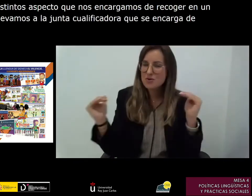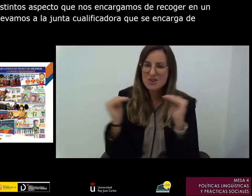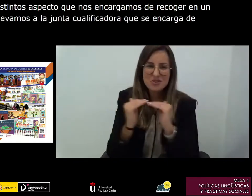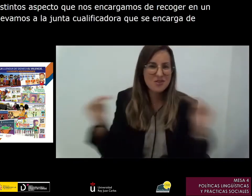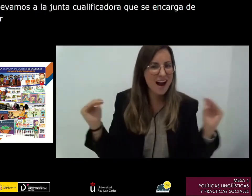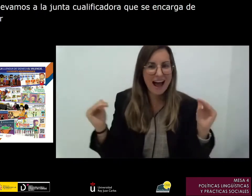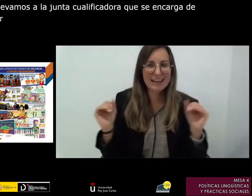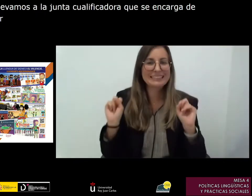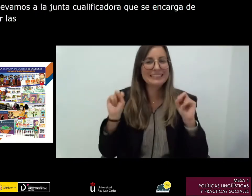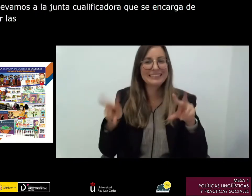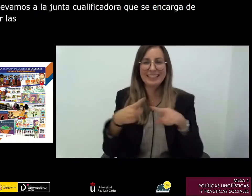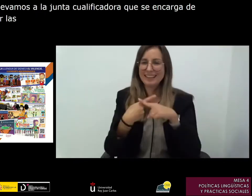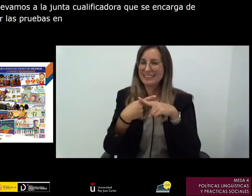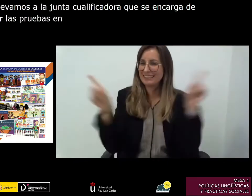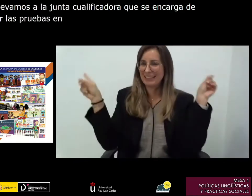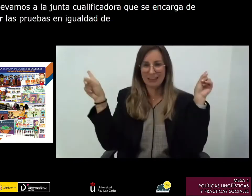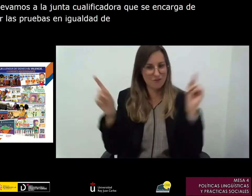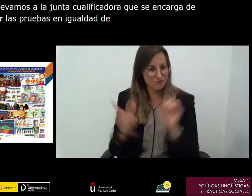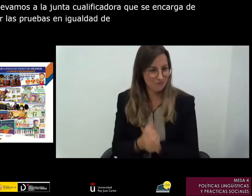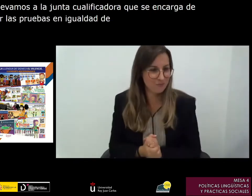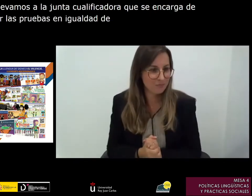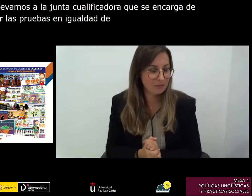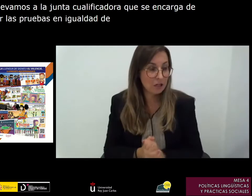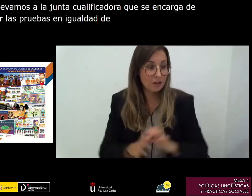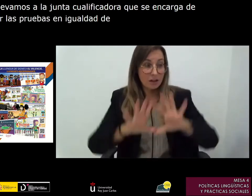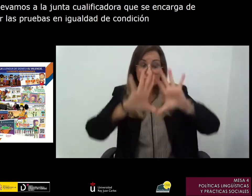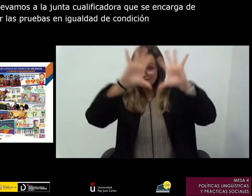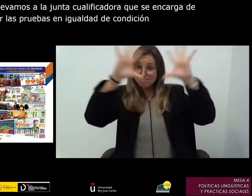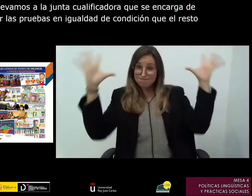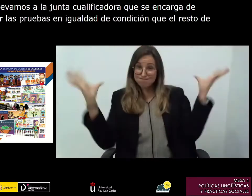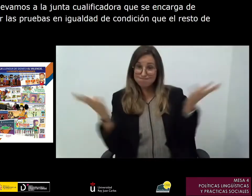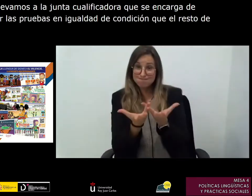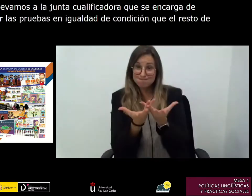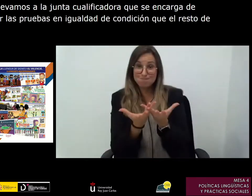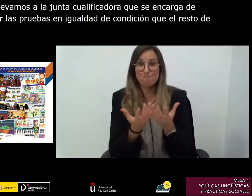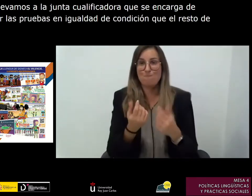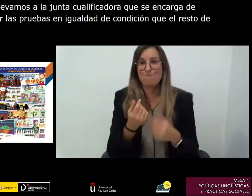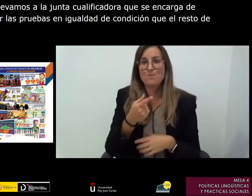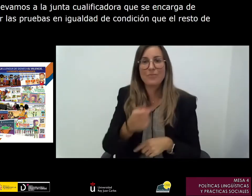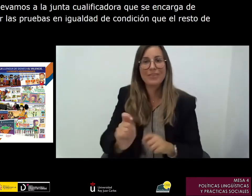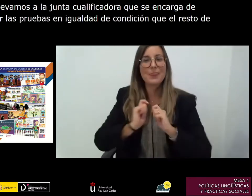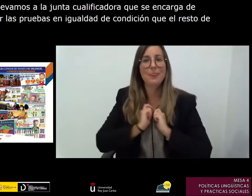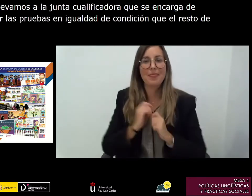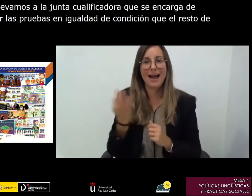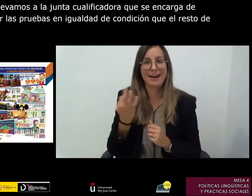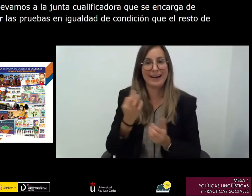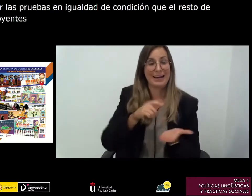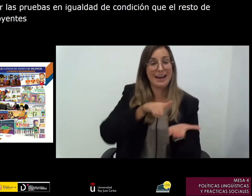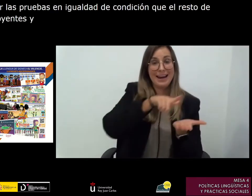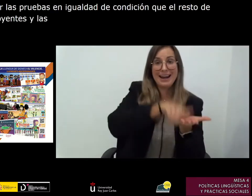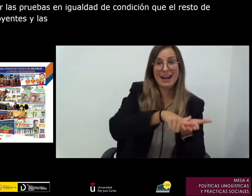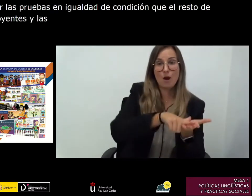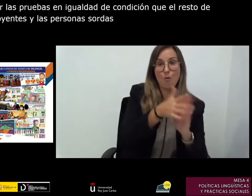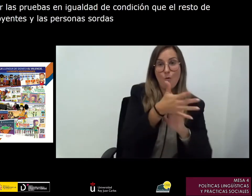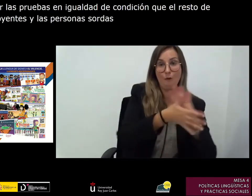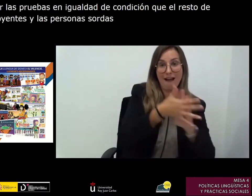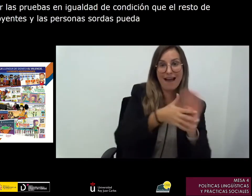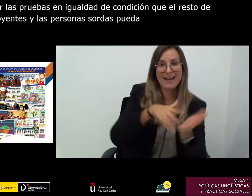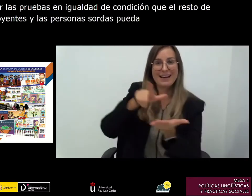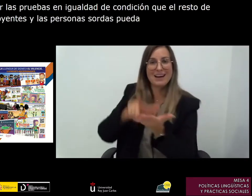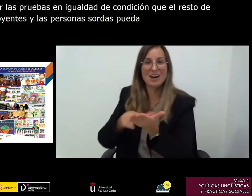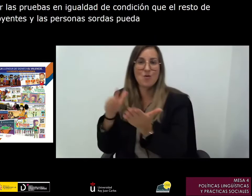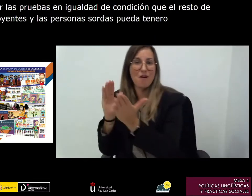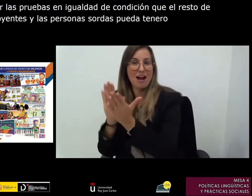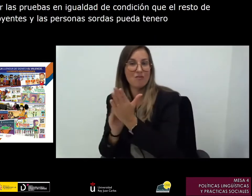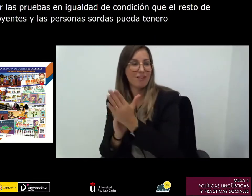oyentes y que las personas sordas pues, puedan tener las mismas opciones de acceso al mundo laboral. En conclusión, bueno, pues